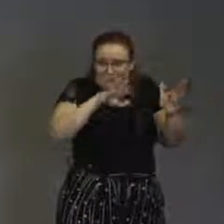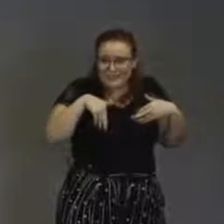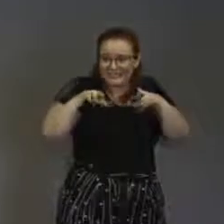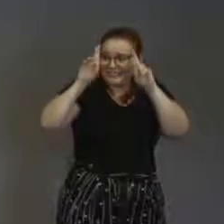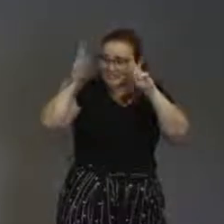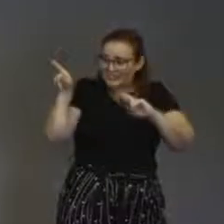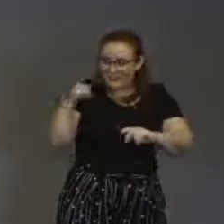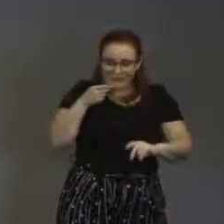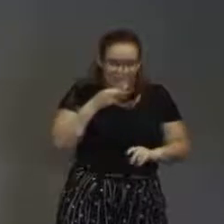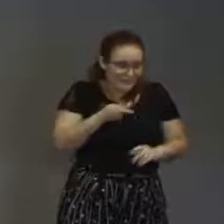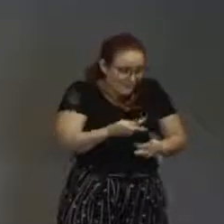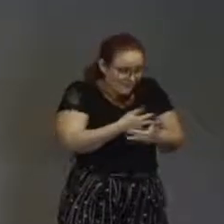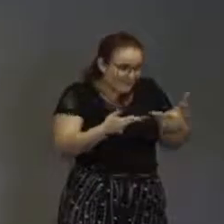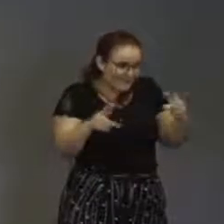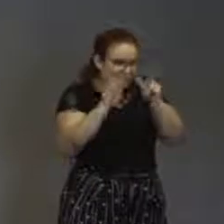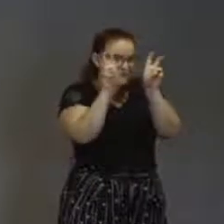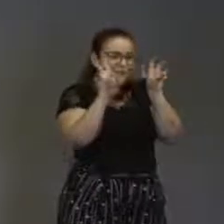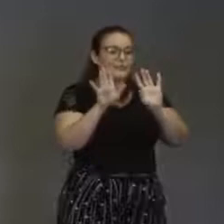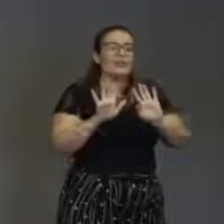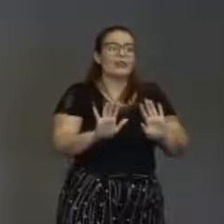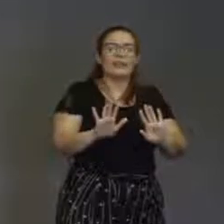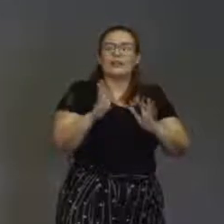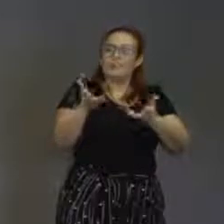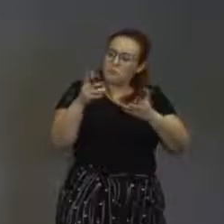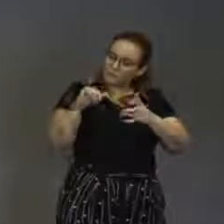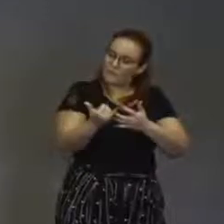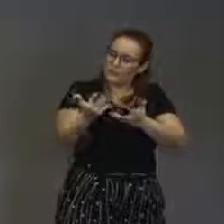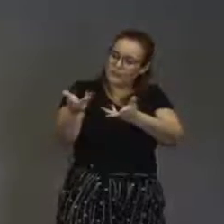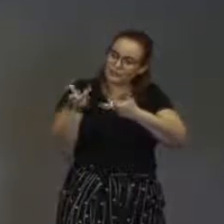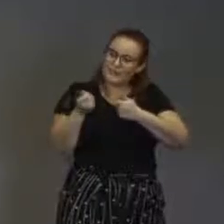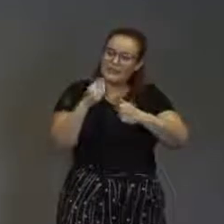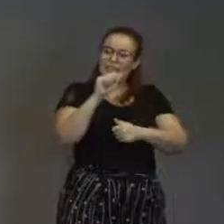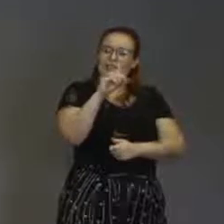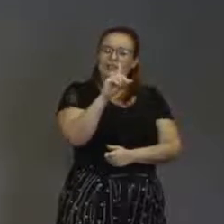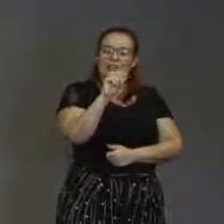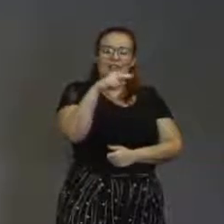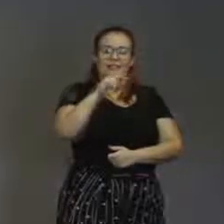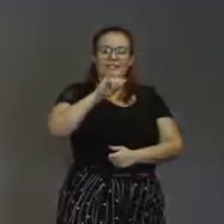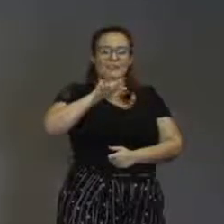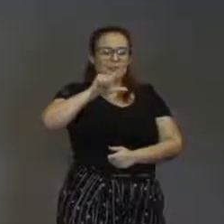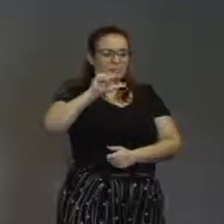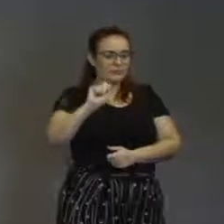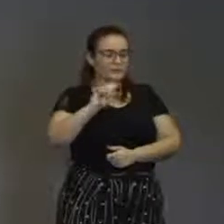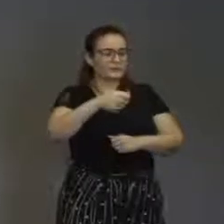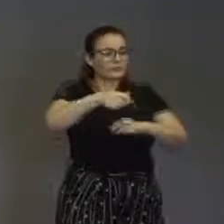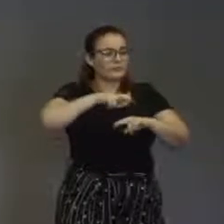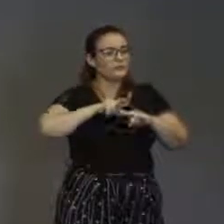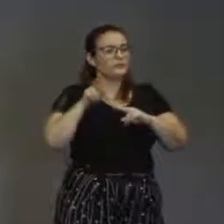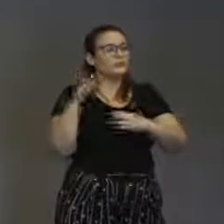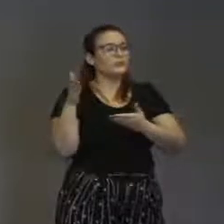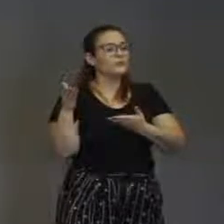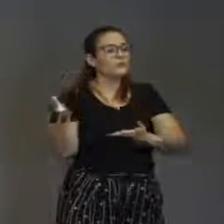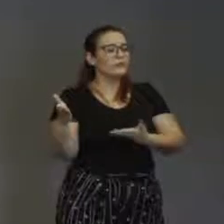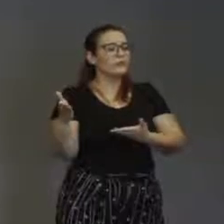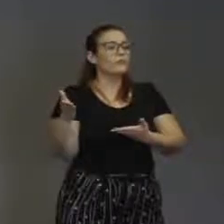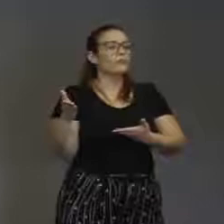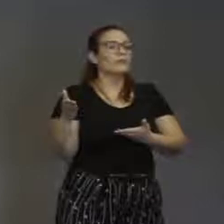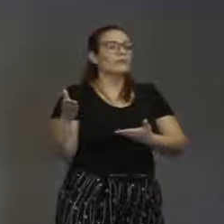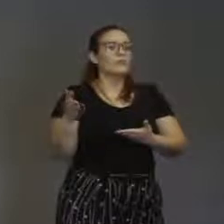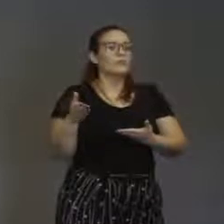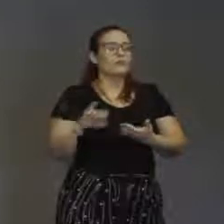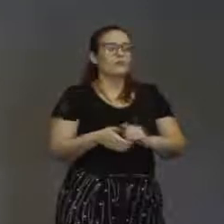eles. E, na sequência, eu já chamo também a Daniela, para compor aqui. A Daniela Coimbra